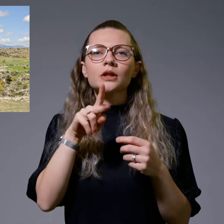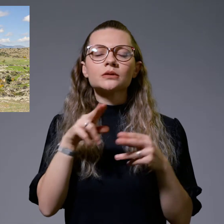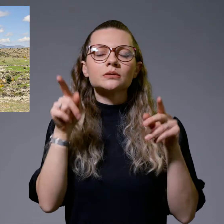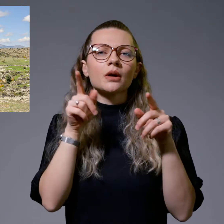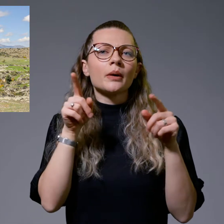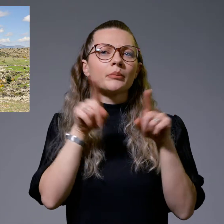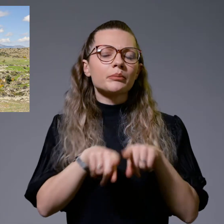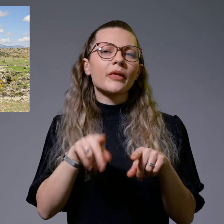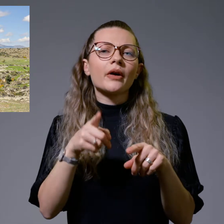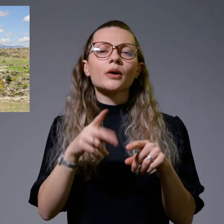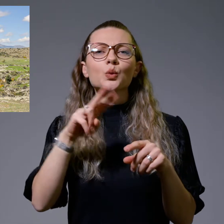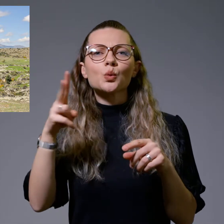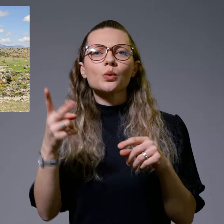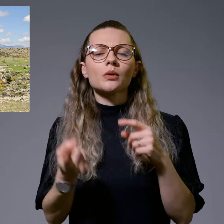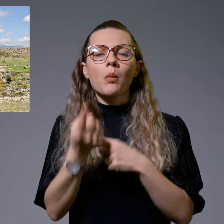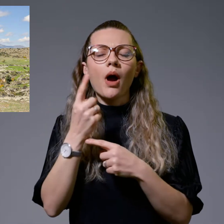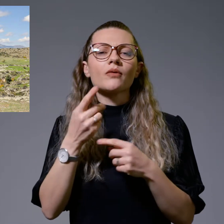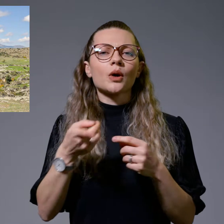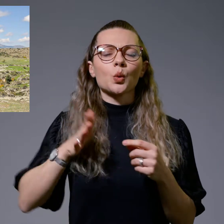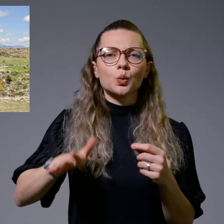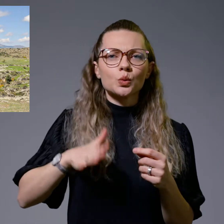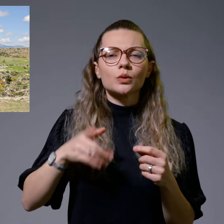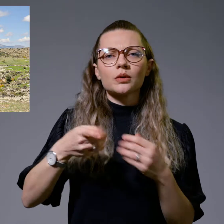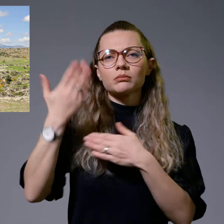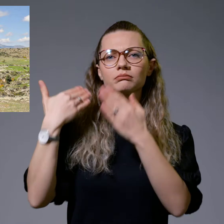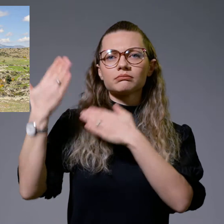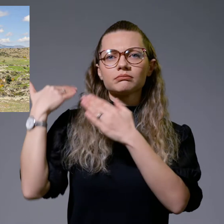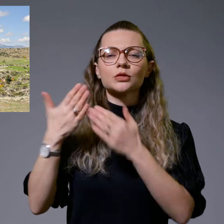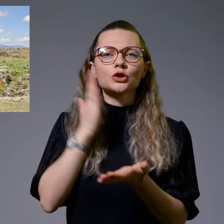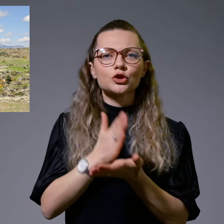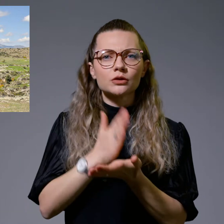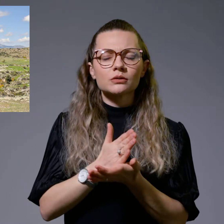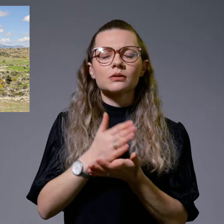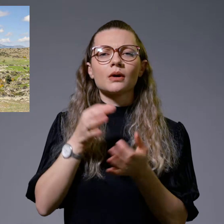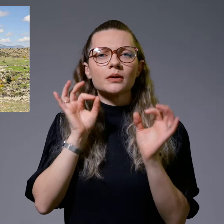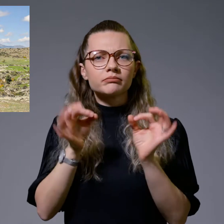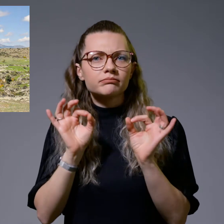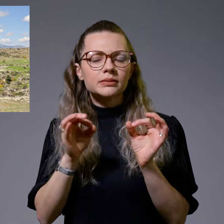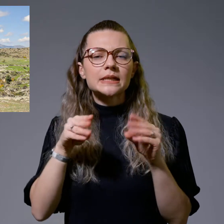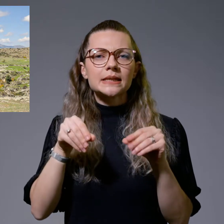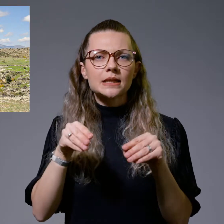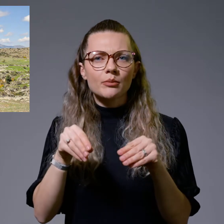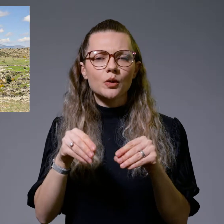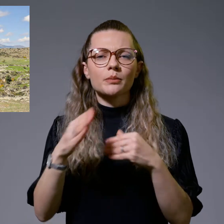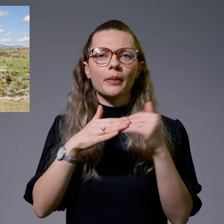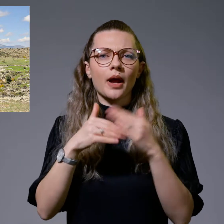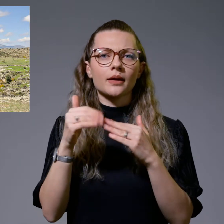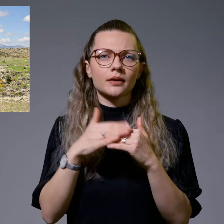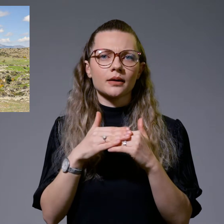некои култури од минатото, честопати со пософистицирани земјоделски практики,